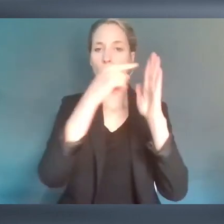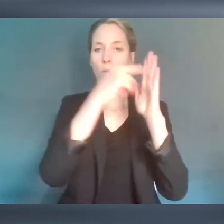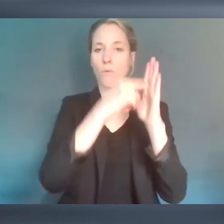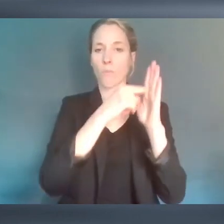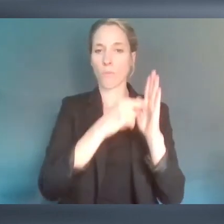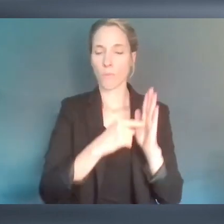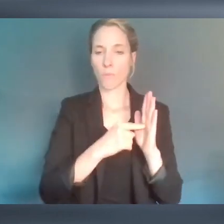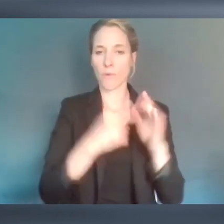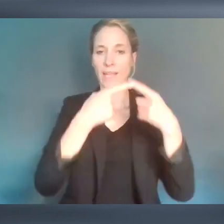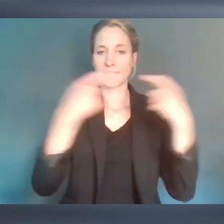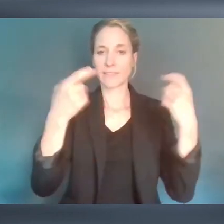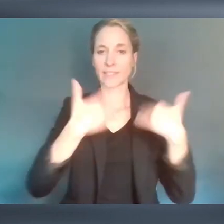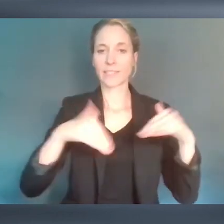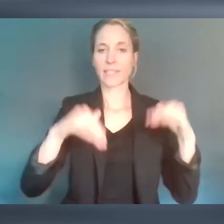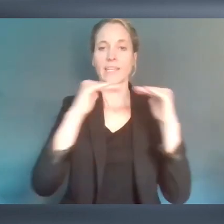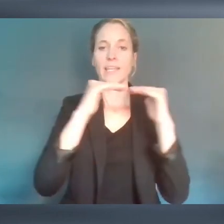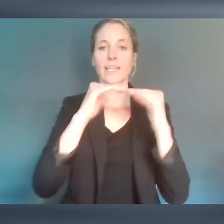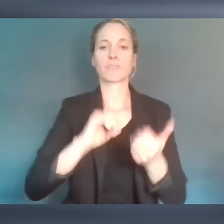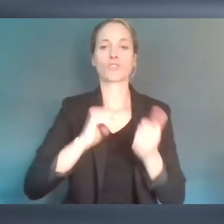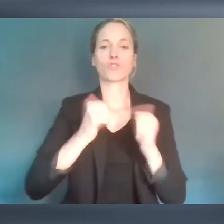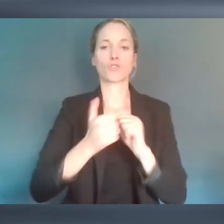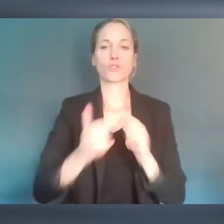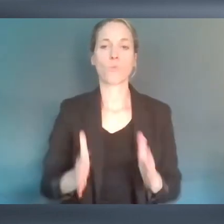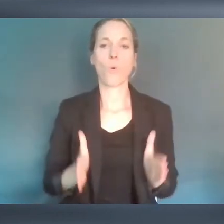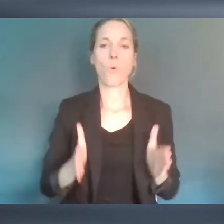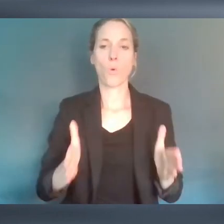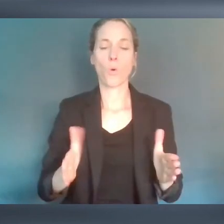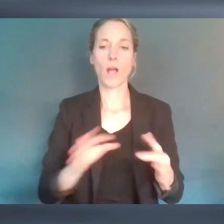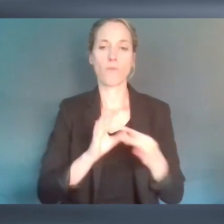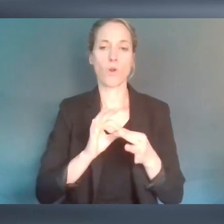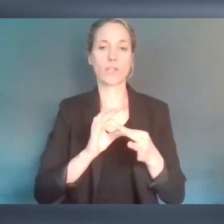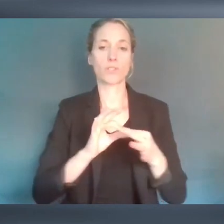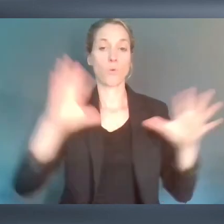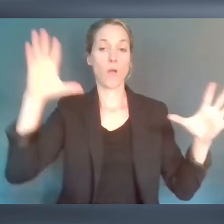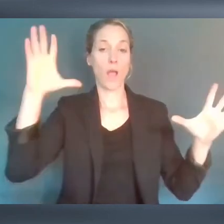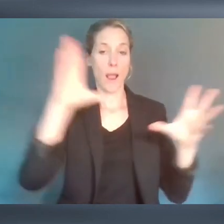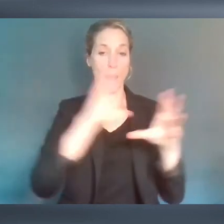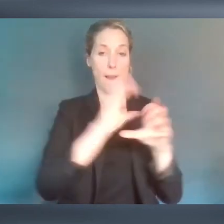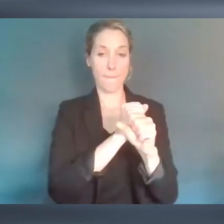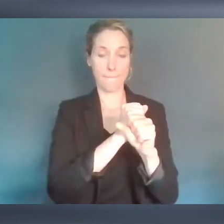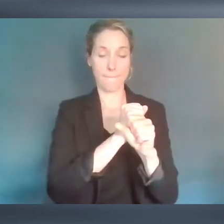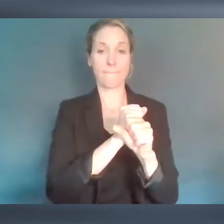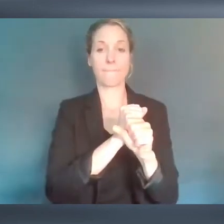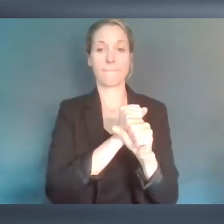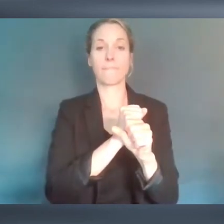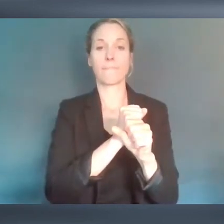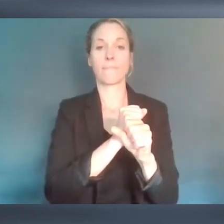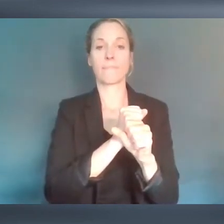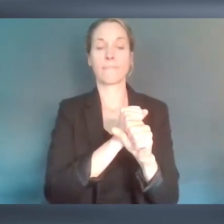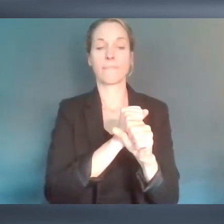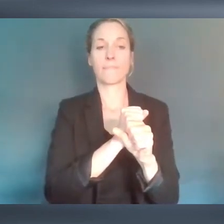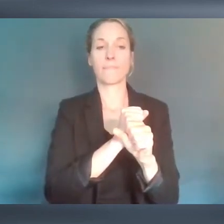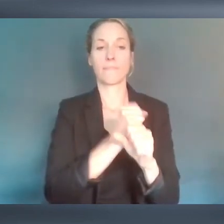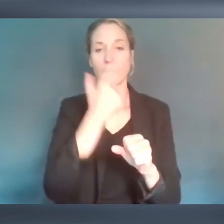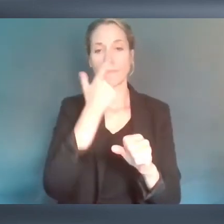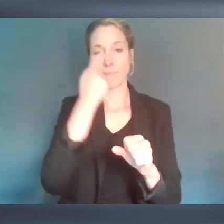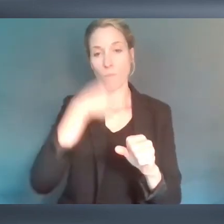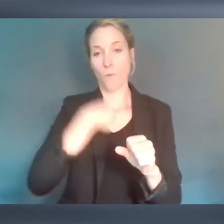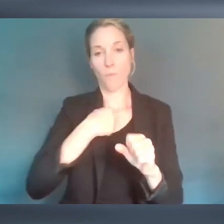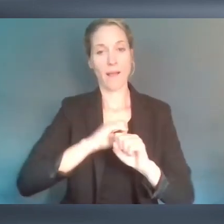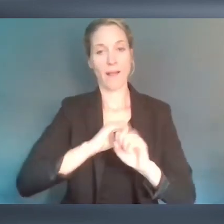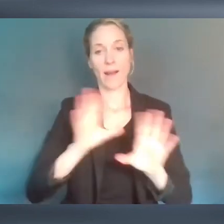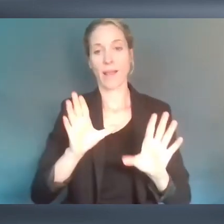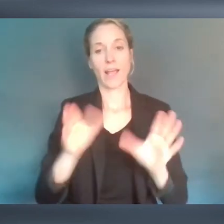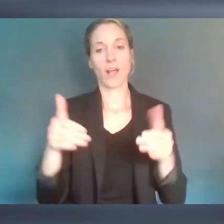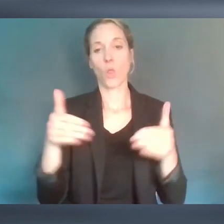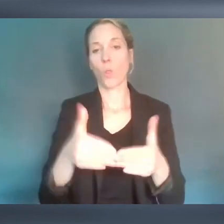diversité, égalité, changement, courage et relations, je crois qu'on est évidemment dans le domaine du handicap